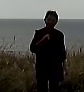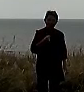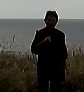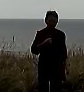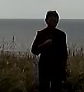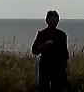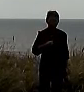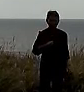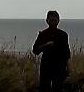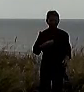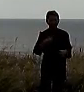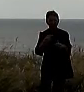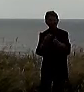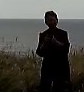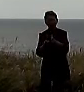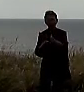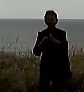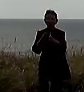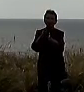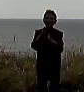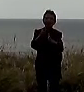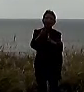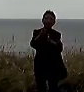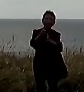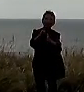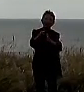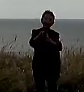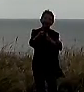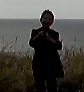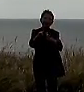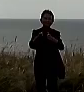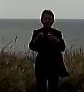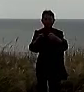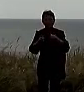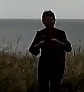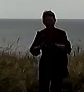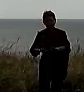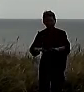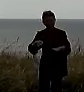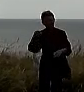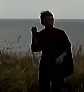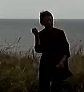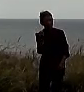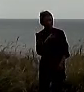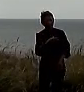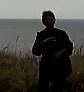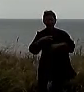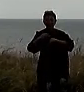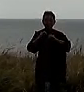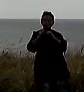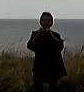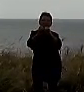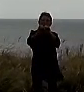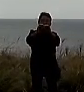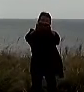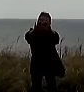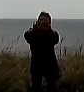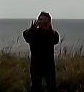「私の旅は今また始まる」